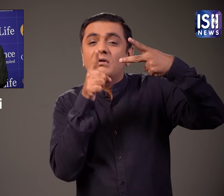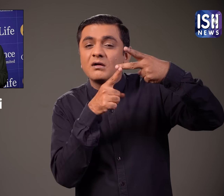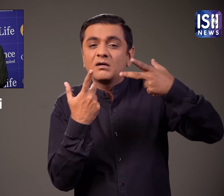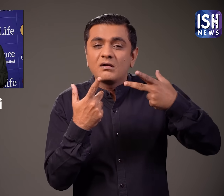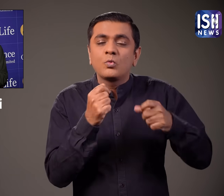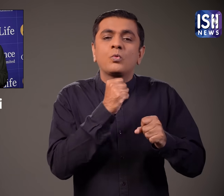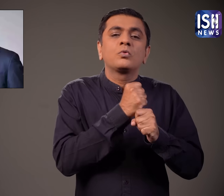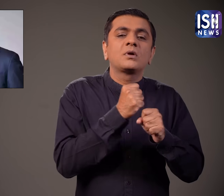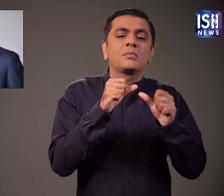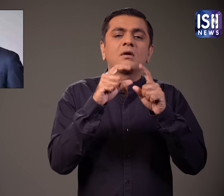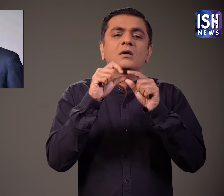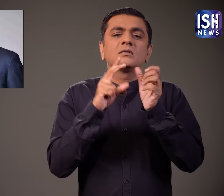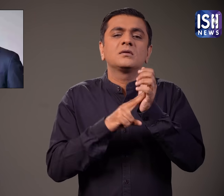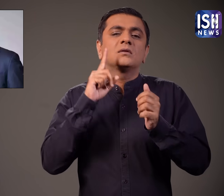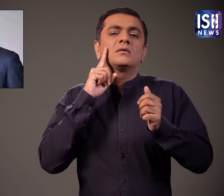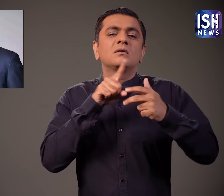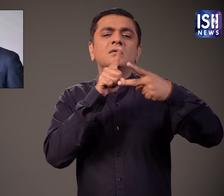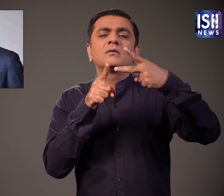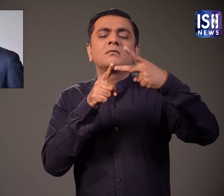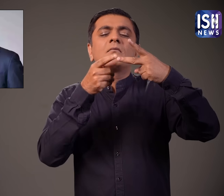गौतम अदानी देश के दूसरे सबसे अमीर आत्मी है